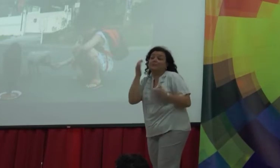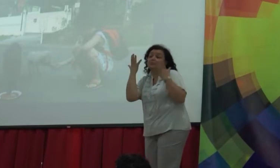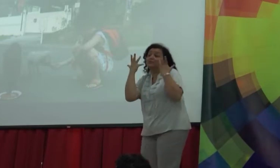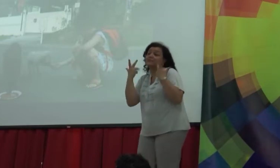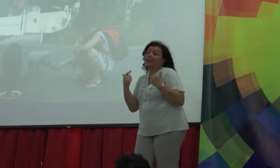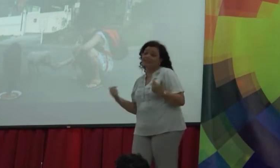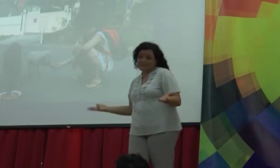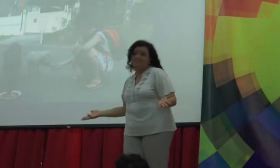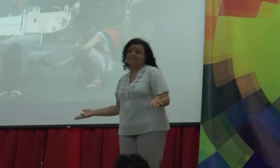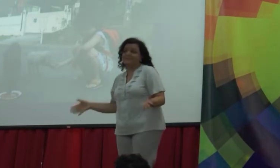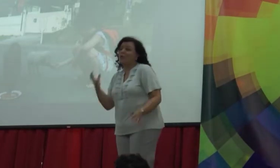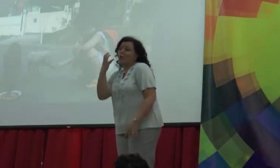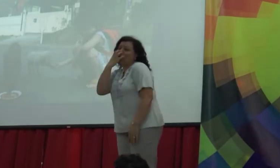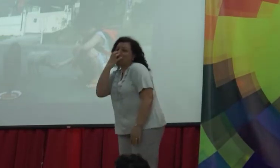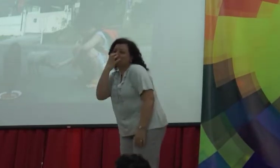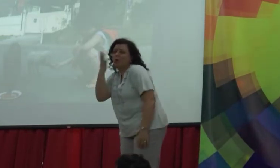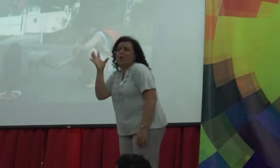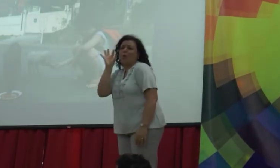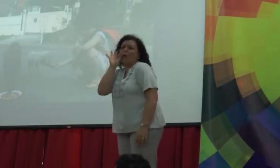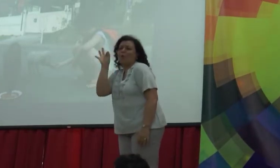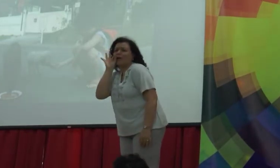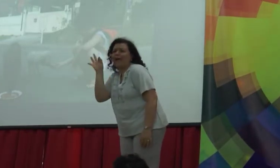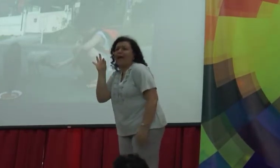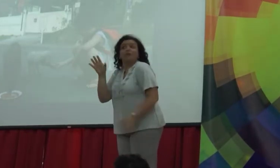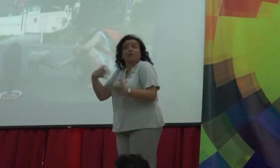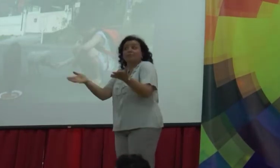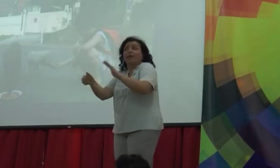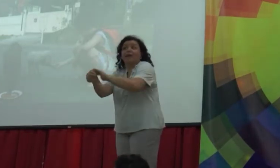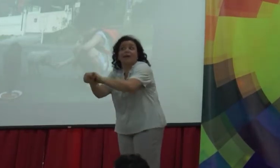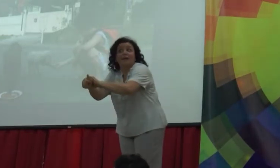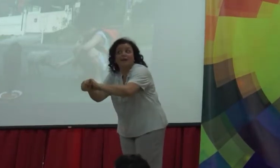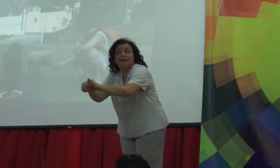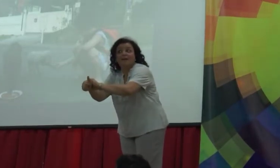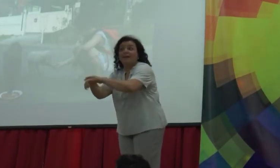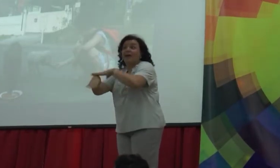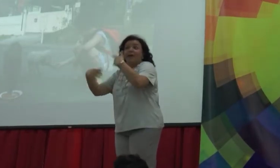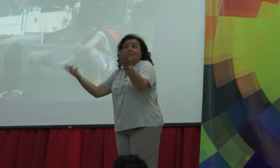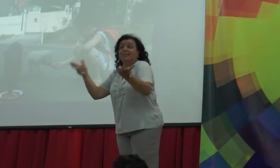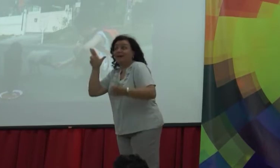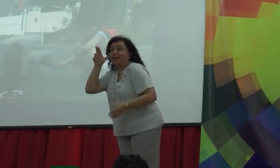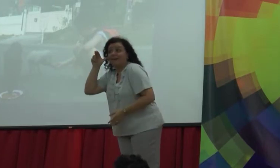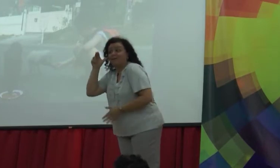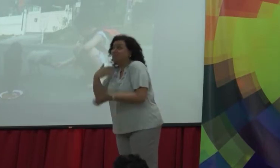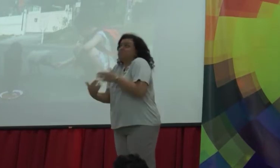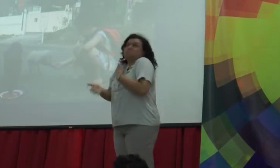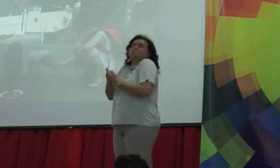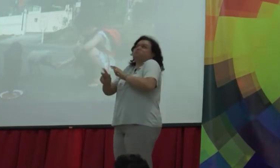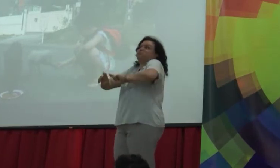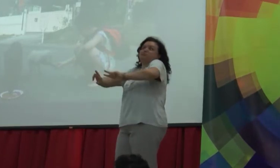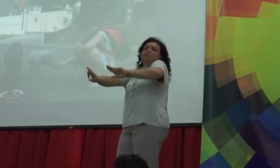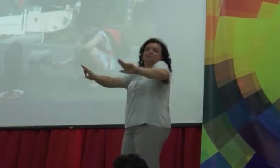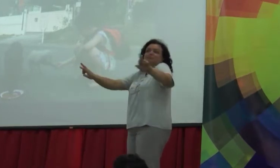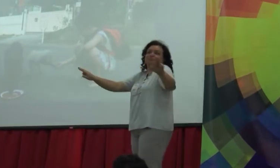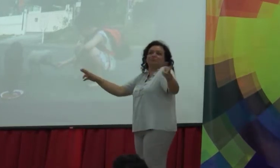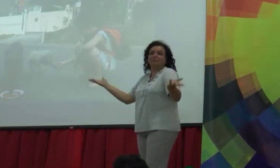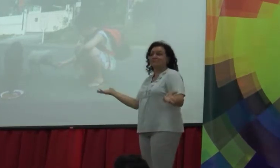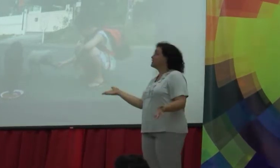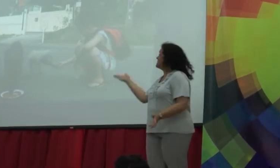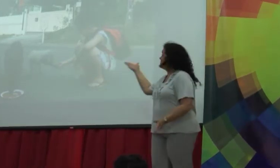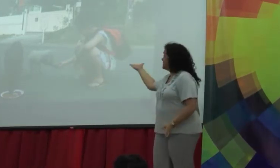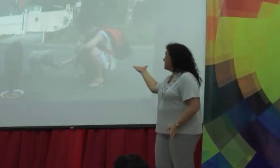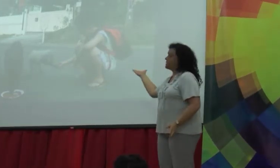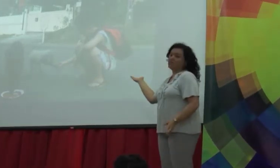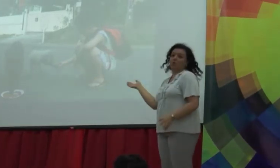Nós temos o exemplo dos animais, dos cachorrinhos, dos gatinhos, das tartarugas, dos coelhos,